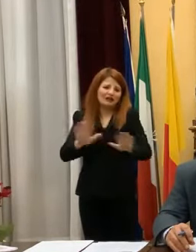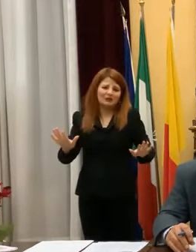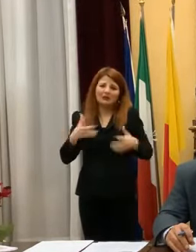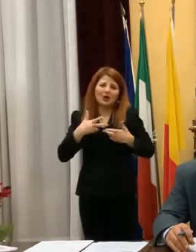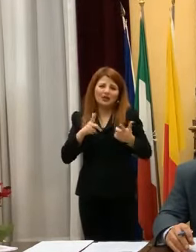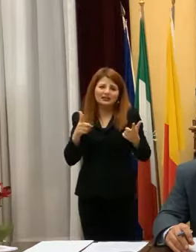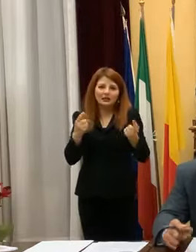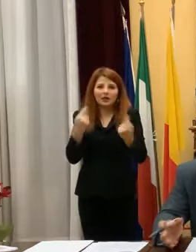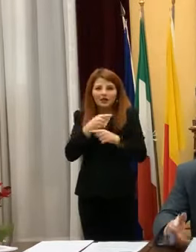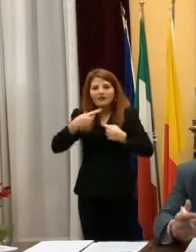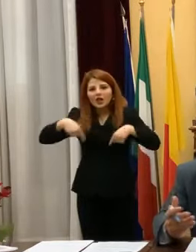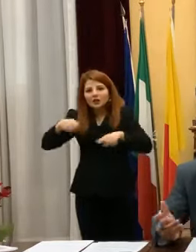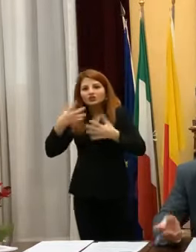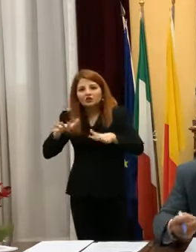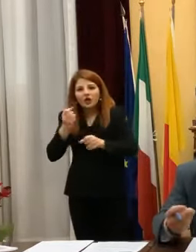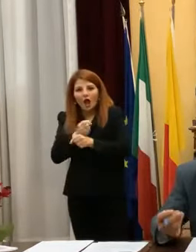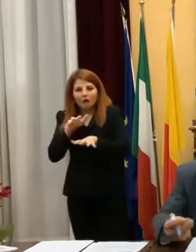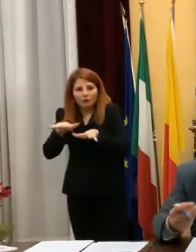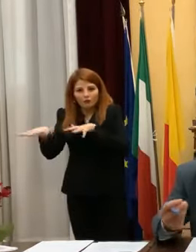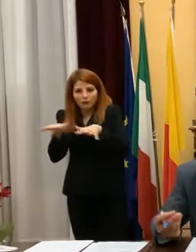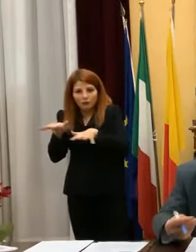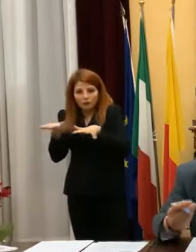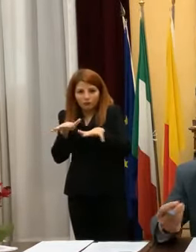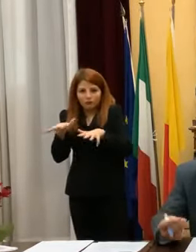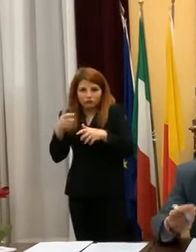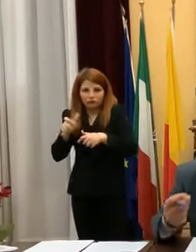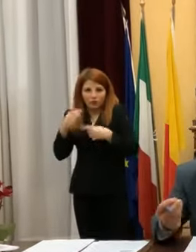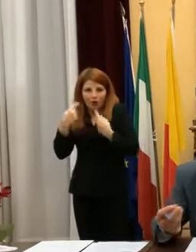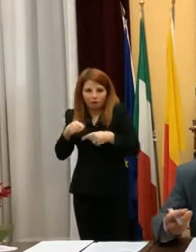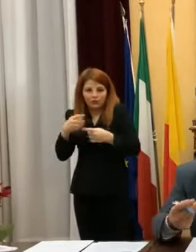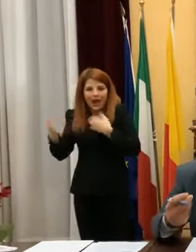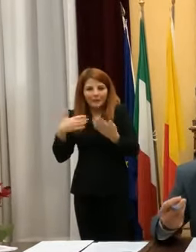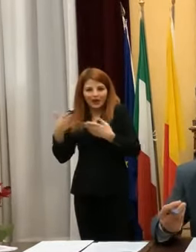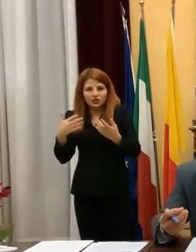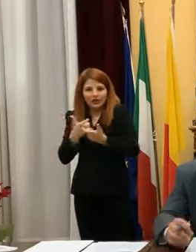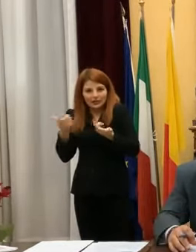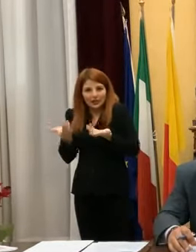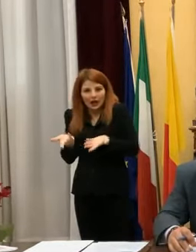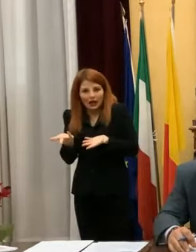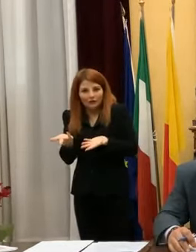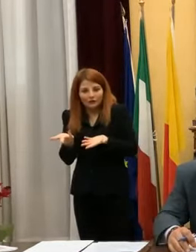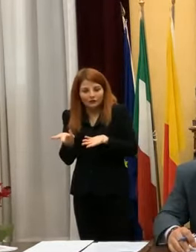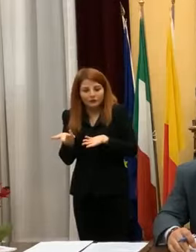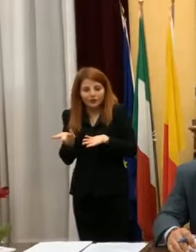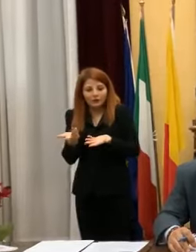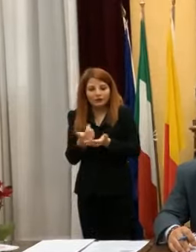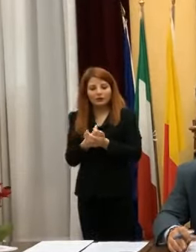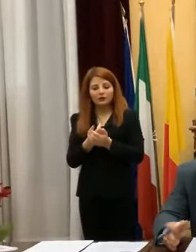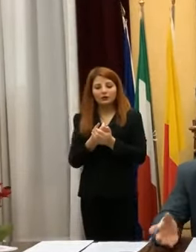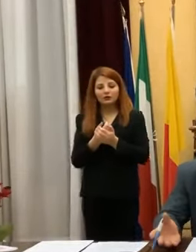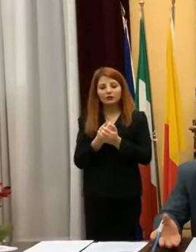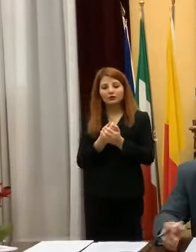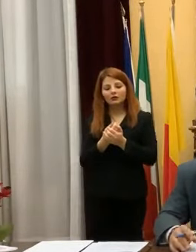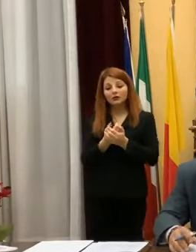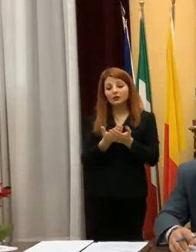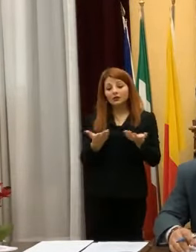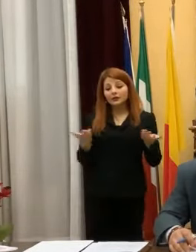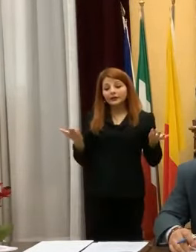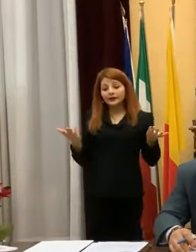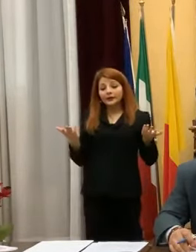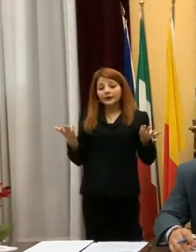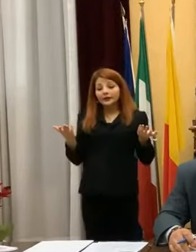avevamo avviato. Quindi questa anche discussione di persone anche di